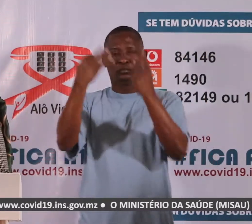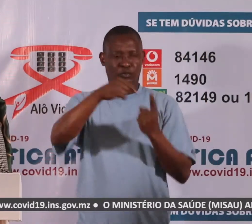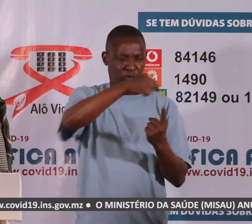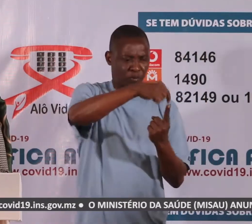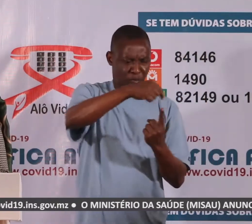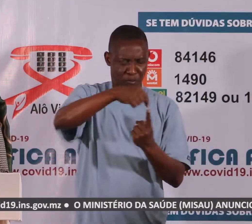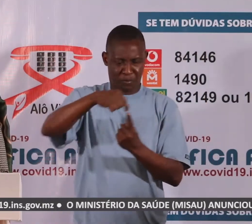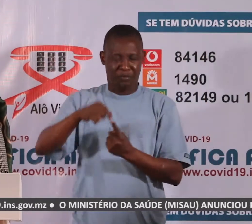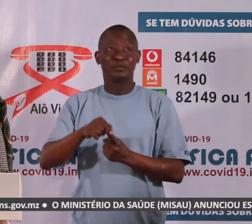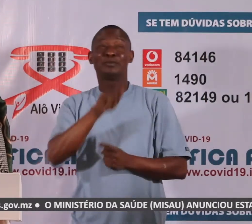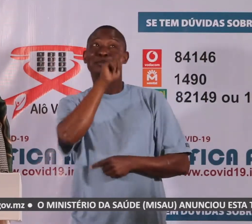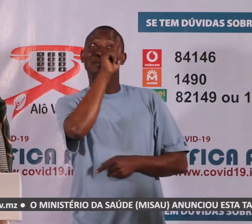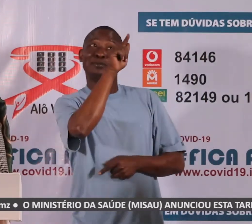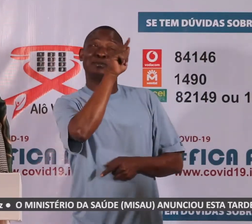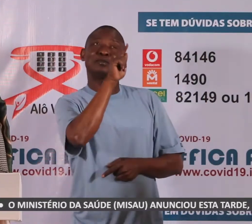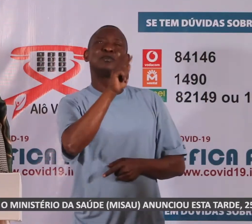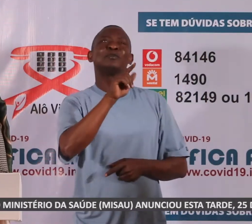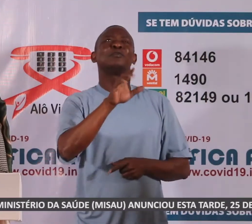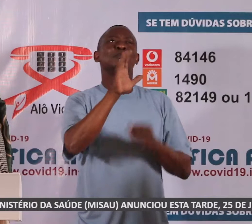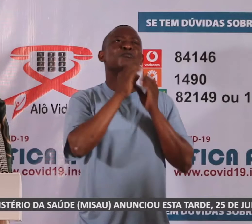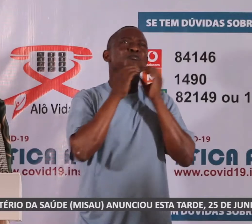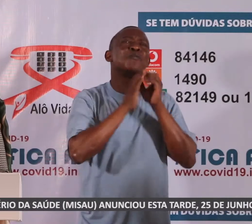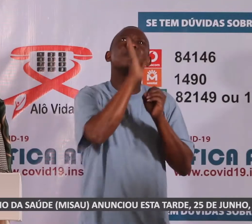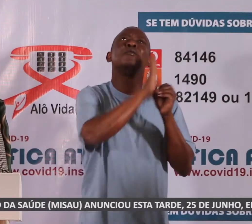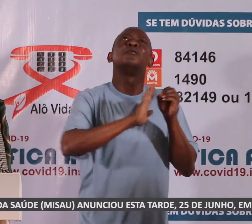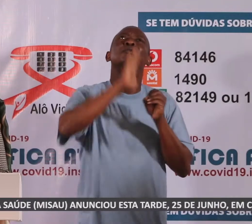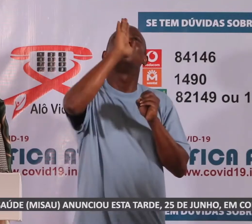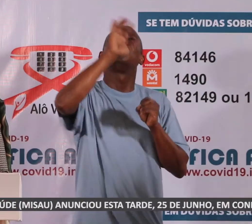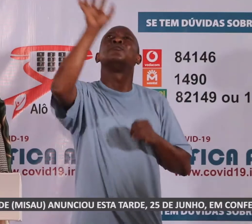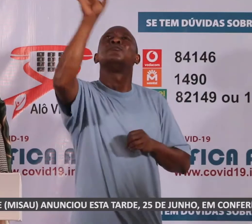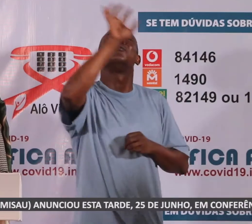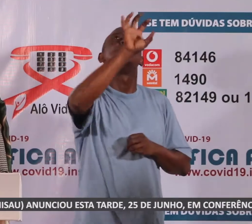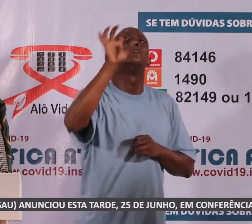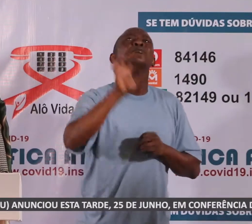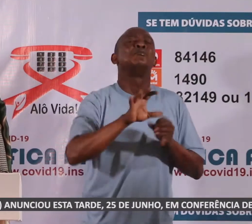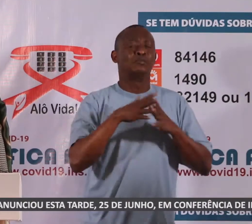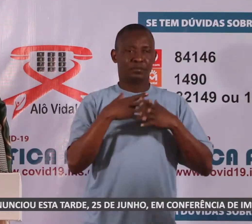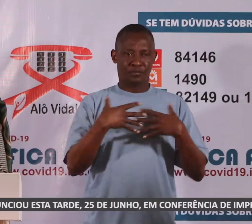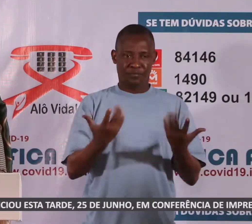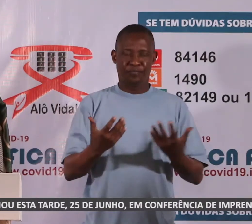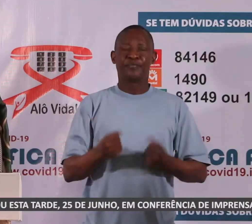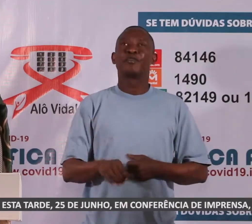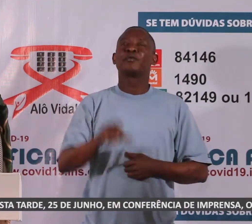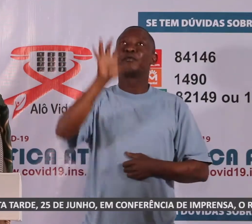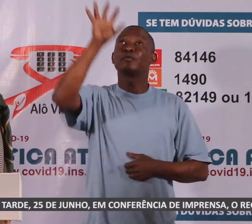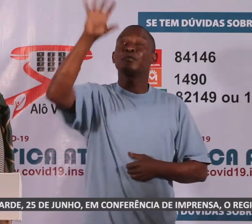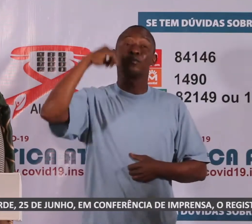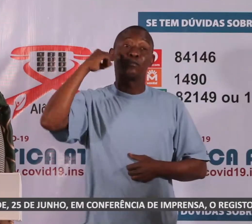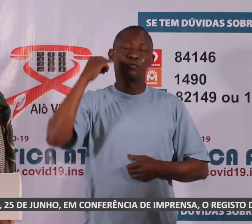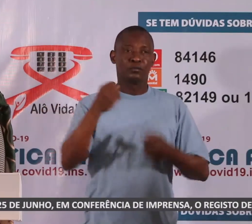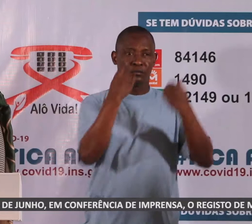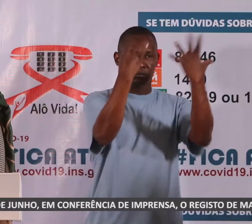Destas amostras, em termos de proveniência, gostaríamos de partilhar que 65 são da província de Cabo